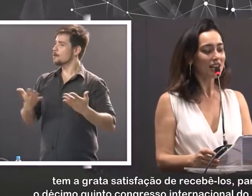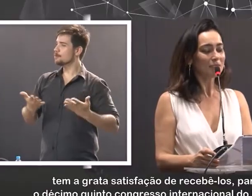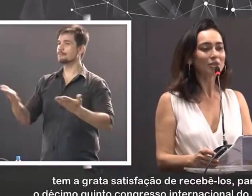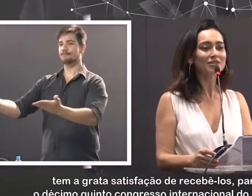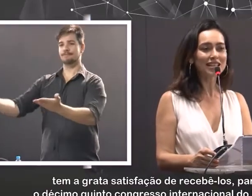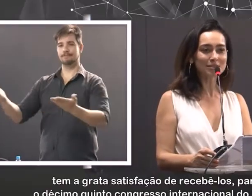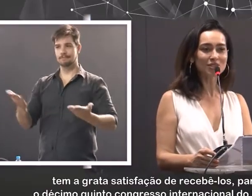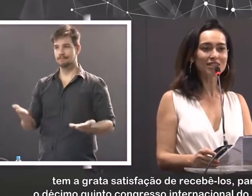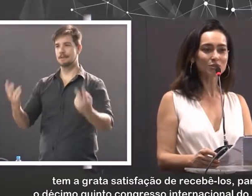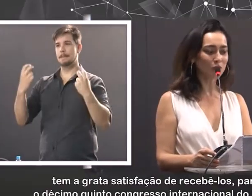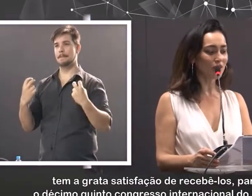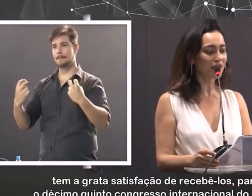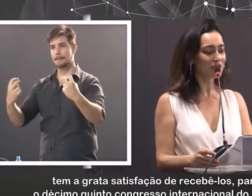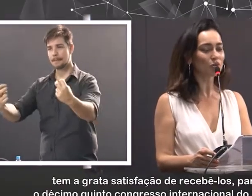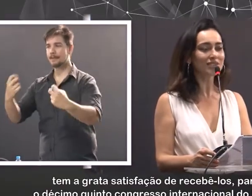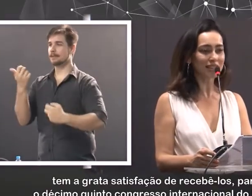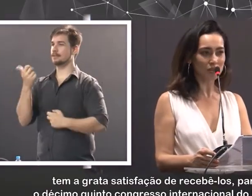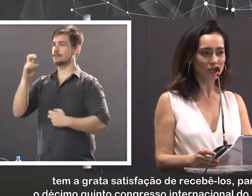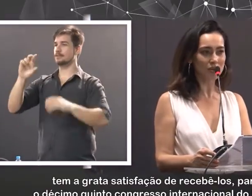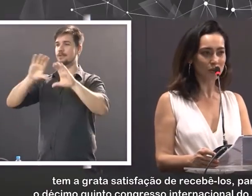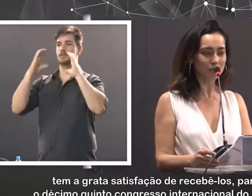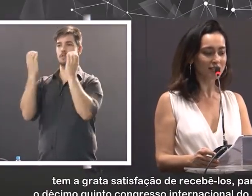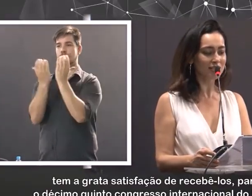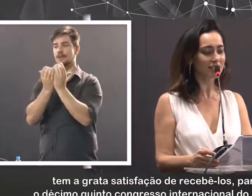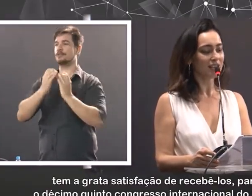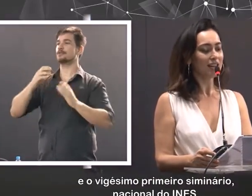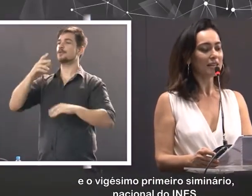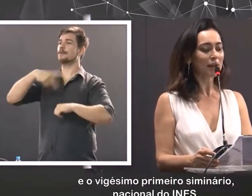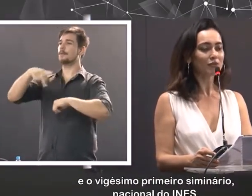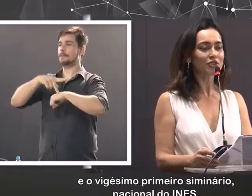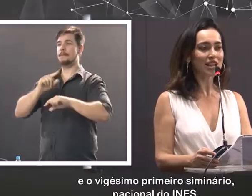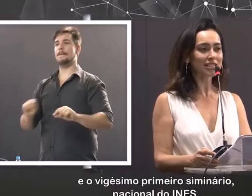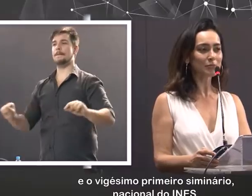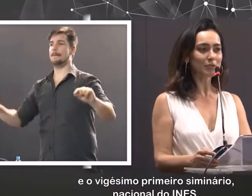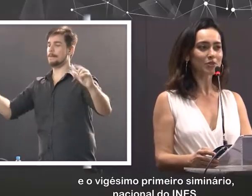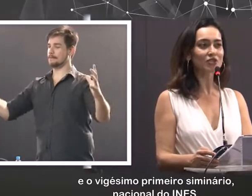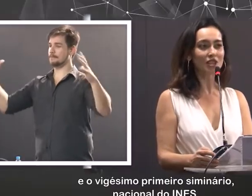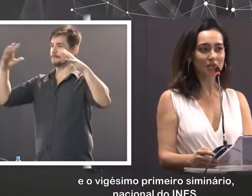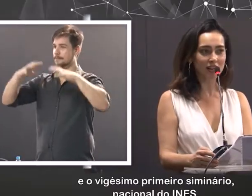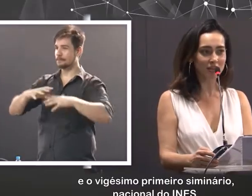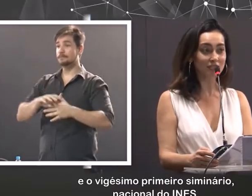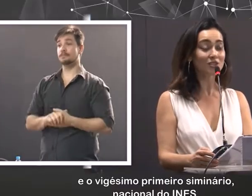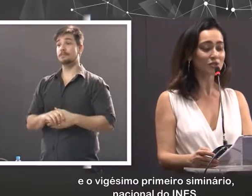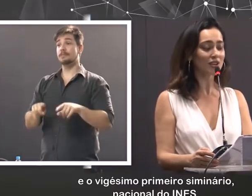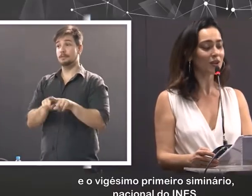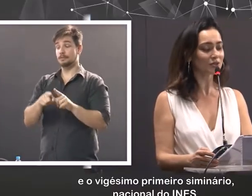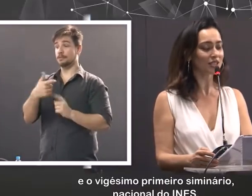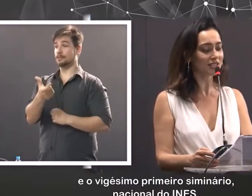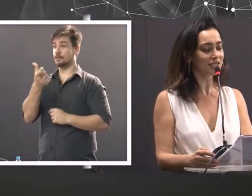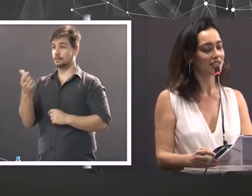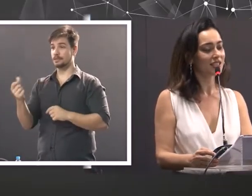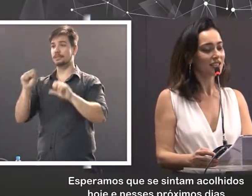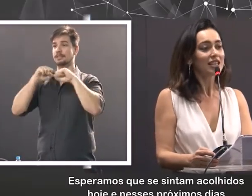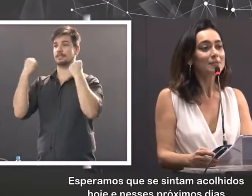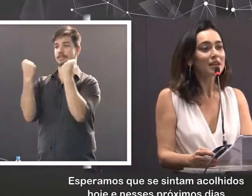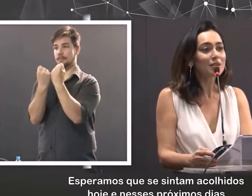para o 15º Congresso Internacional do INES e para o 21º Seminário Nacional do INES. Esperamos